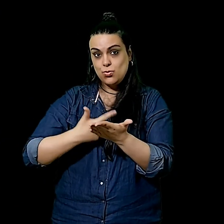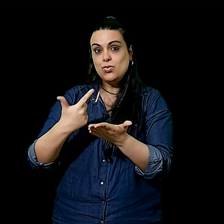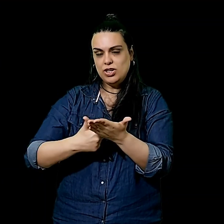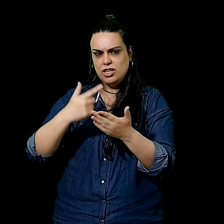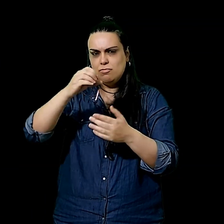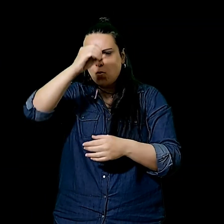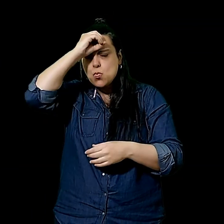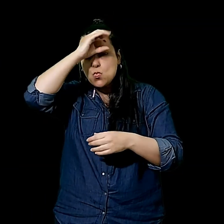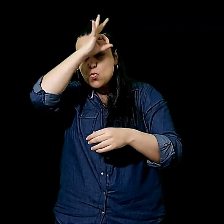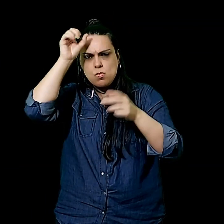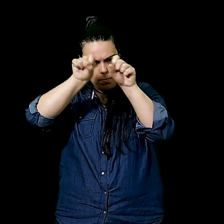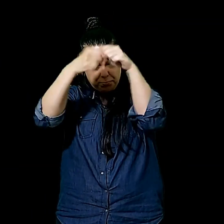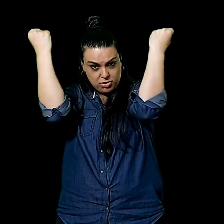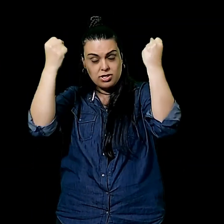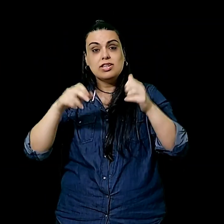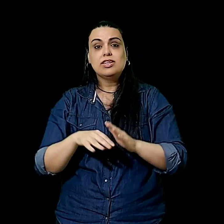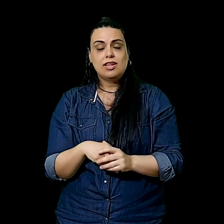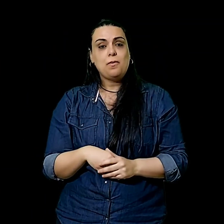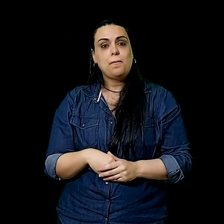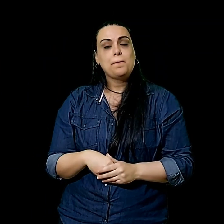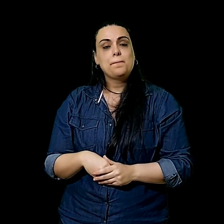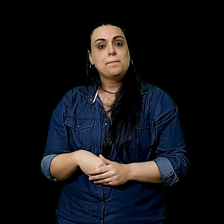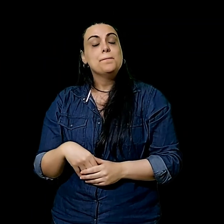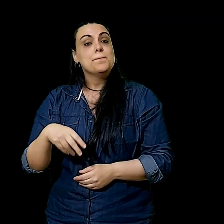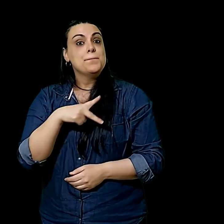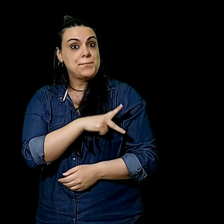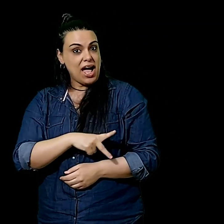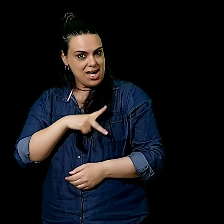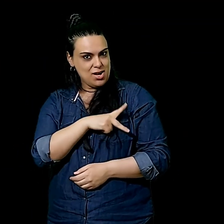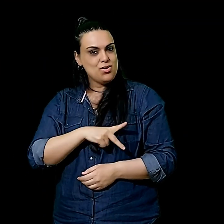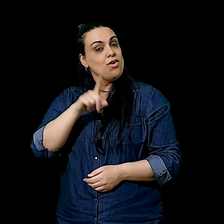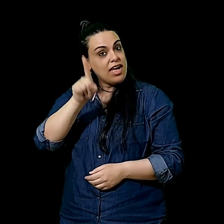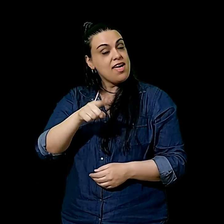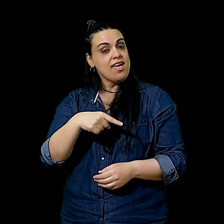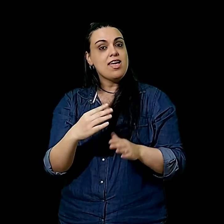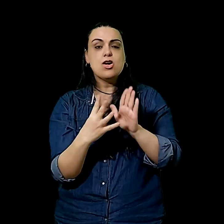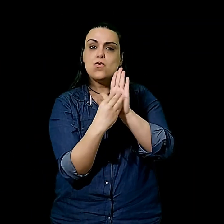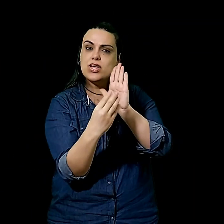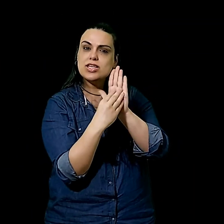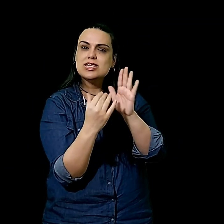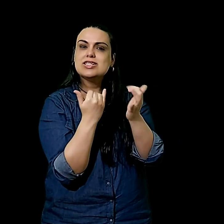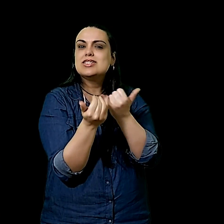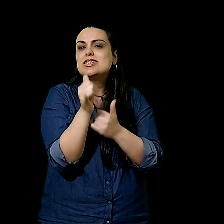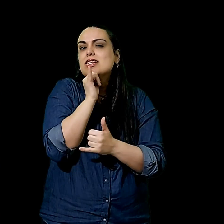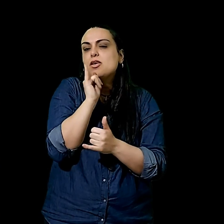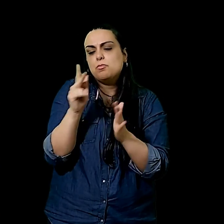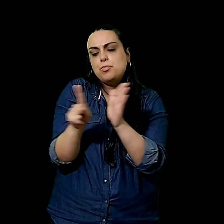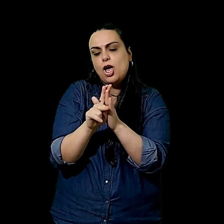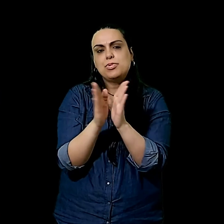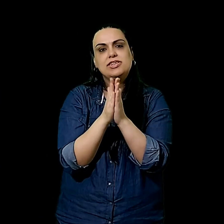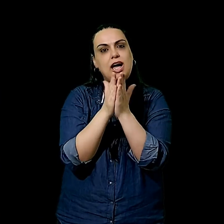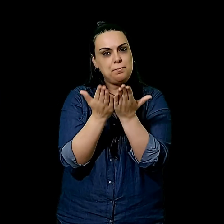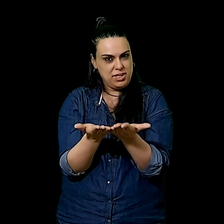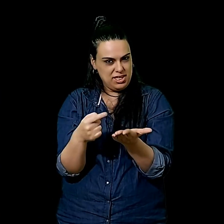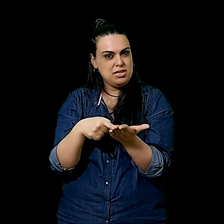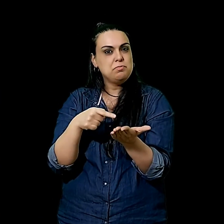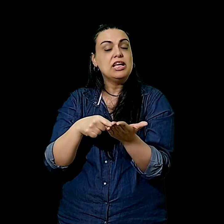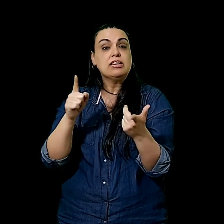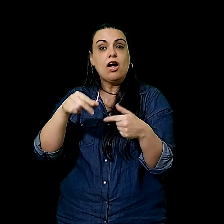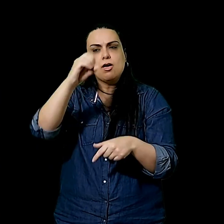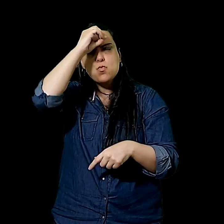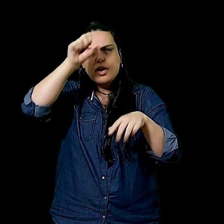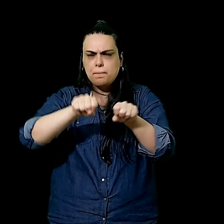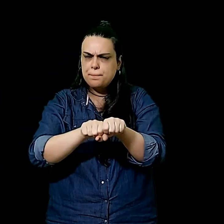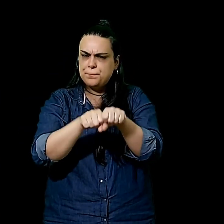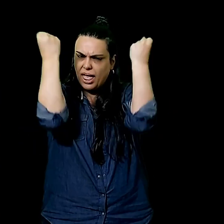9, foi o exemplo bíblico que o Senhor nos trouxe para a confirmação de tudo que se seguiria depois daquele momento, né? Quebrando a